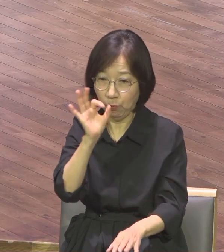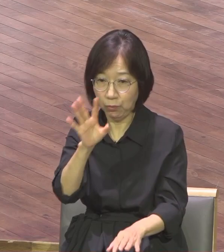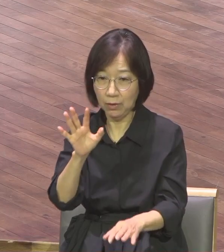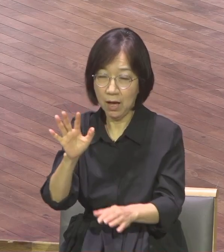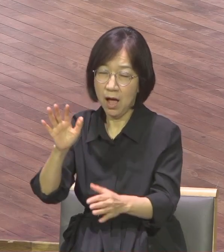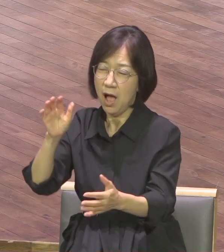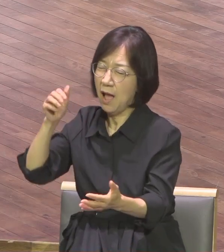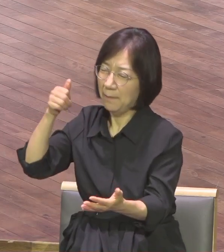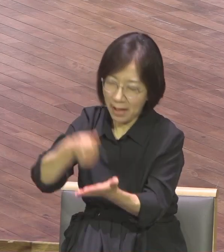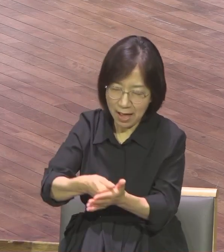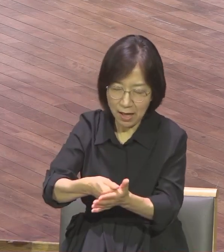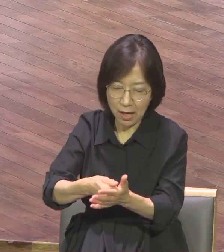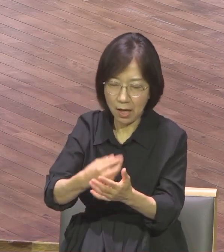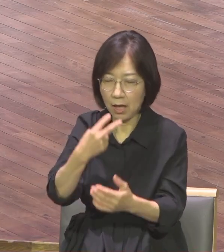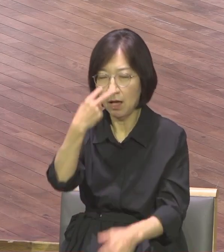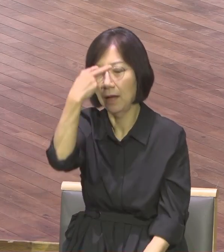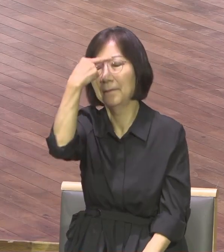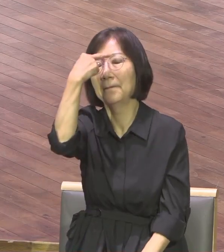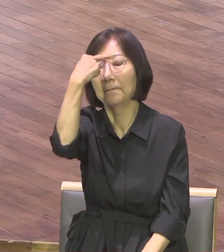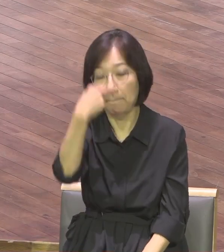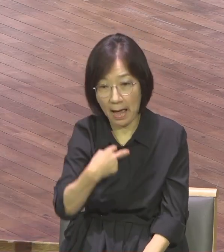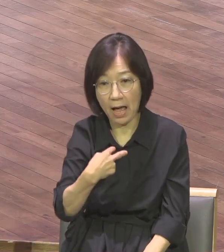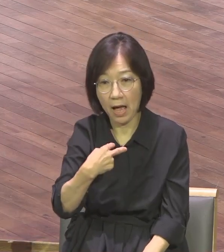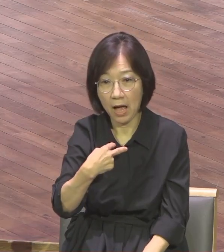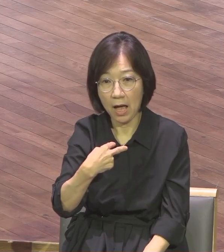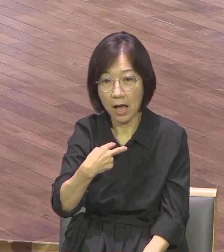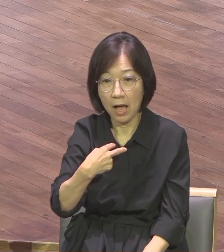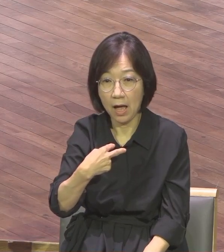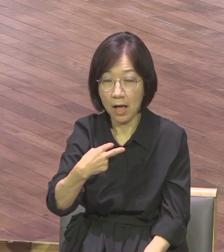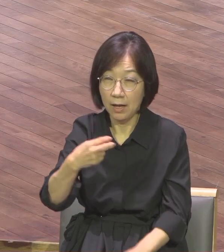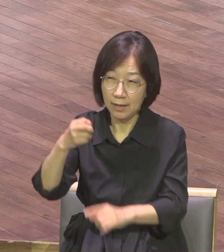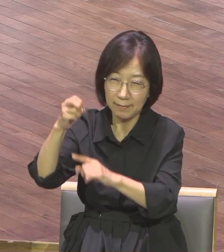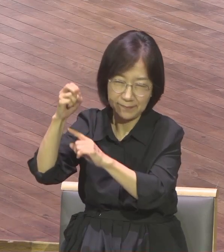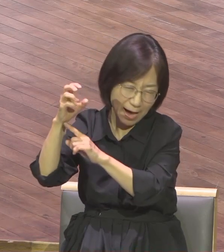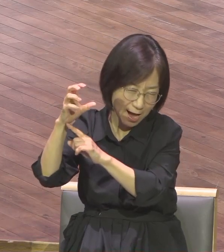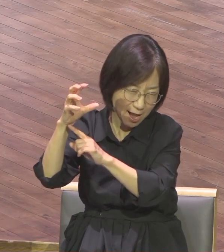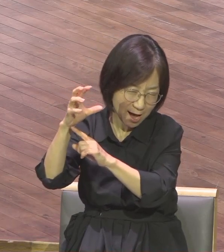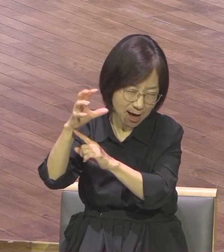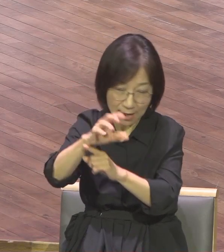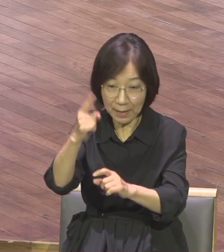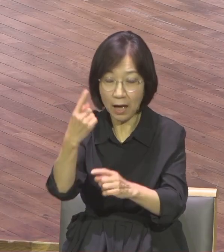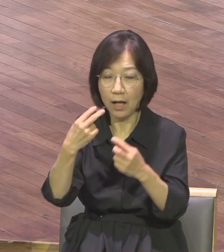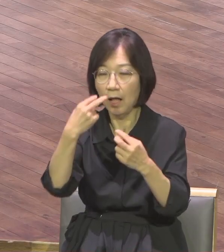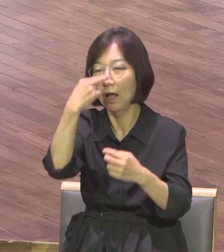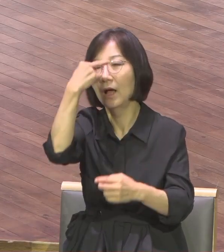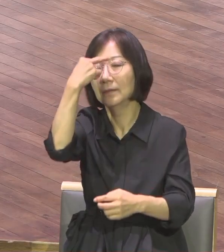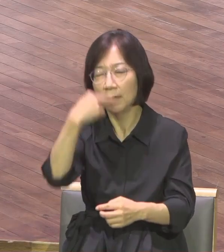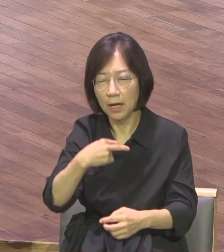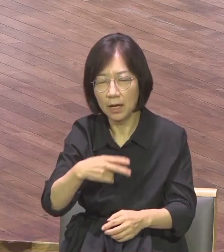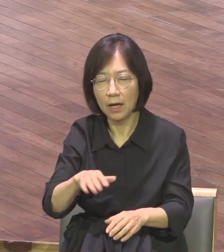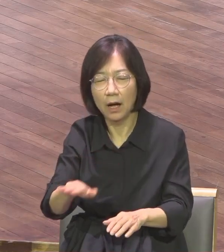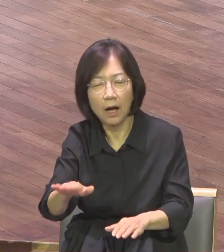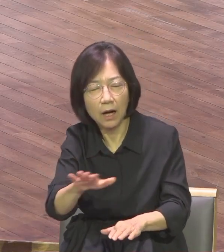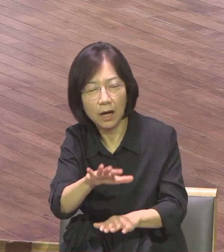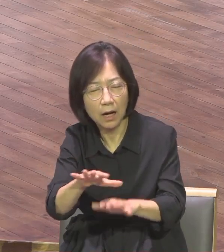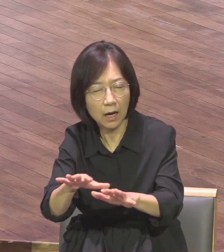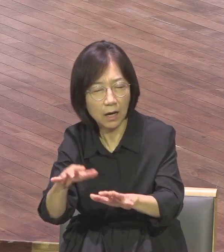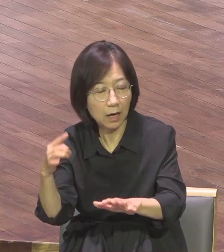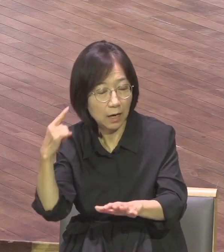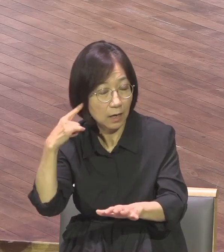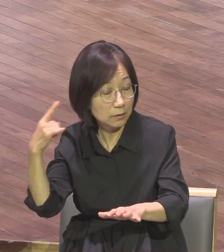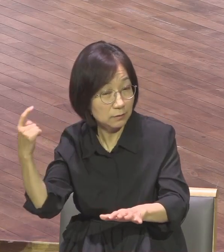엎드려질 정도가 아니에요. 눈이 멀어버렸어요. 너무 불이 강해가 빛이 강해가지고. 그러면 소리가 들립니다. 자신을